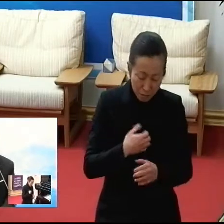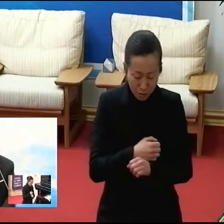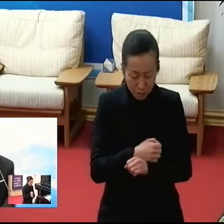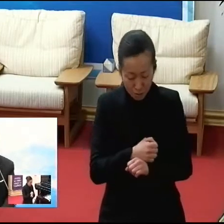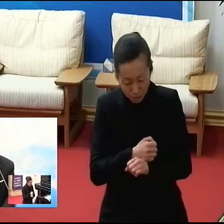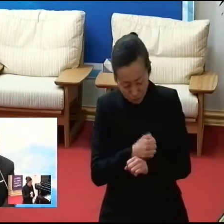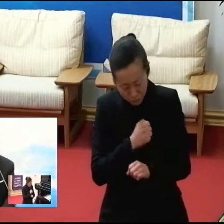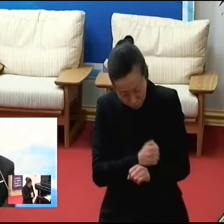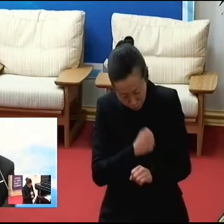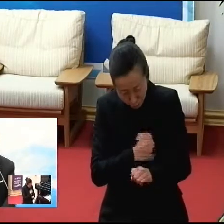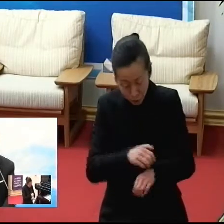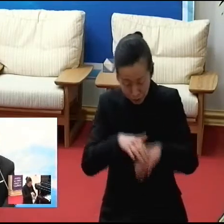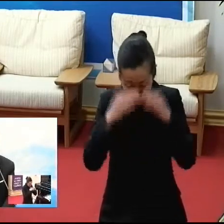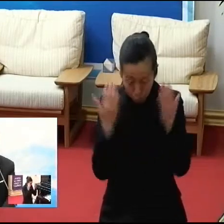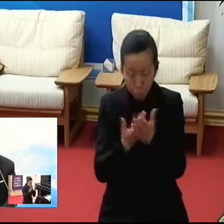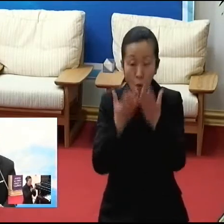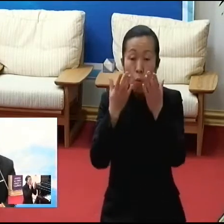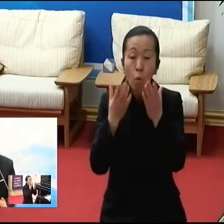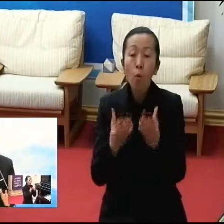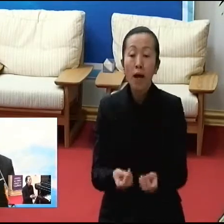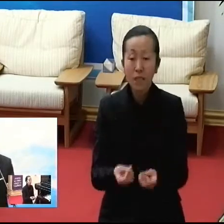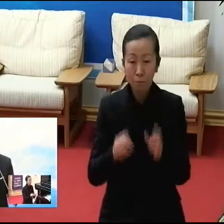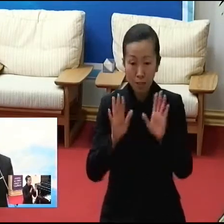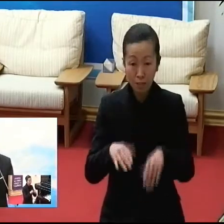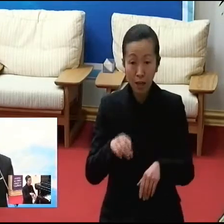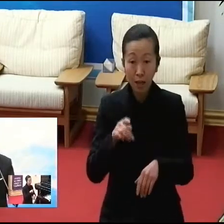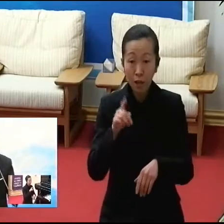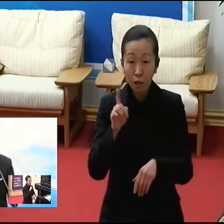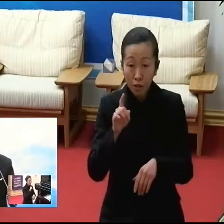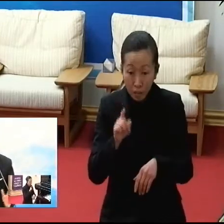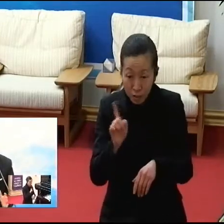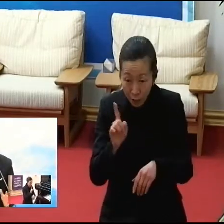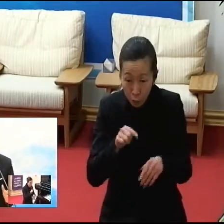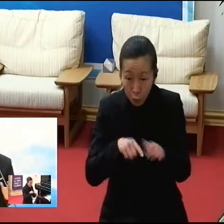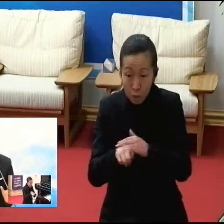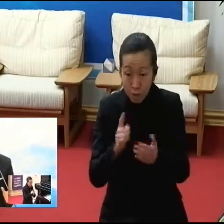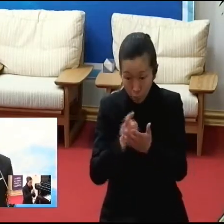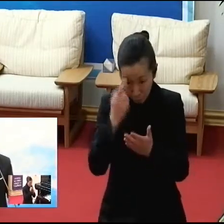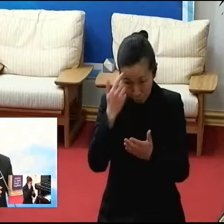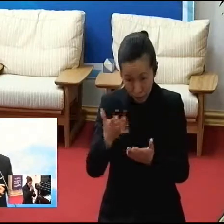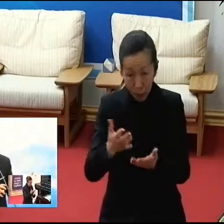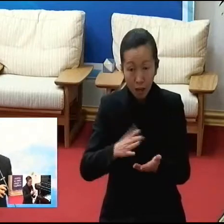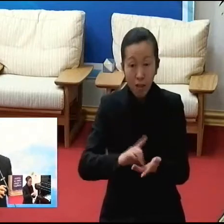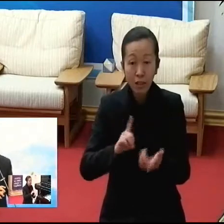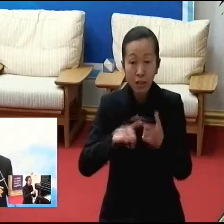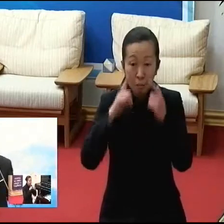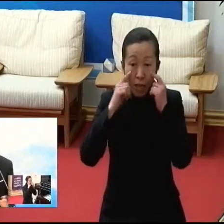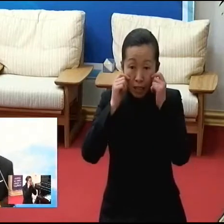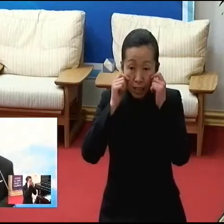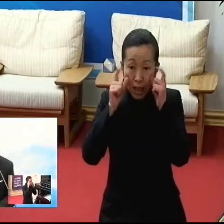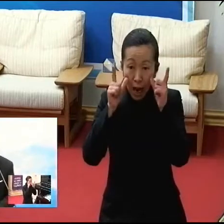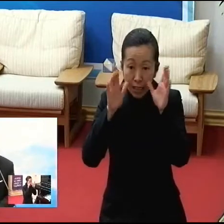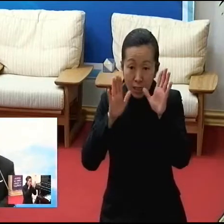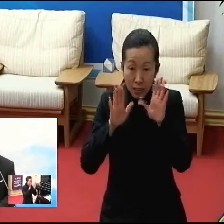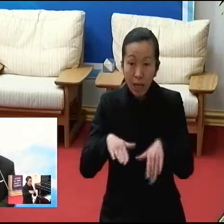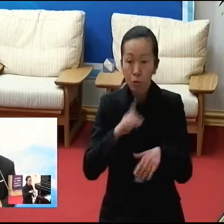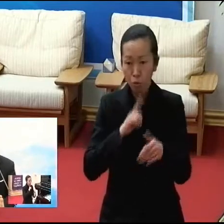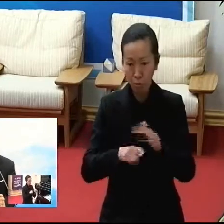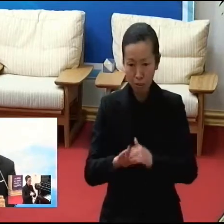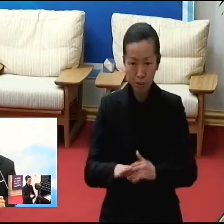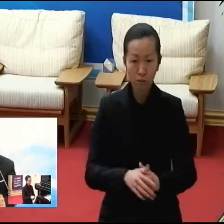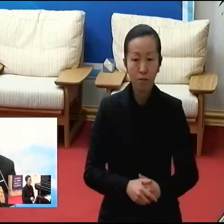눈을 뜨게 된 거예요. 霊的な目を開いたということです。 여러분, 내 육신적인 상황을 사로잡아서 그리스도 안으로